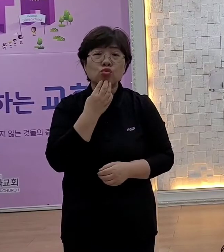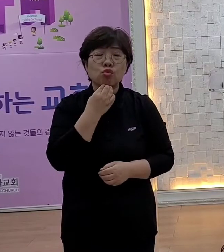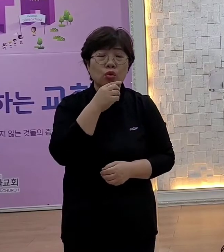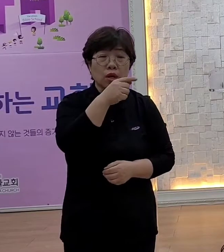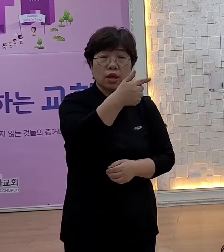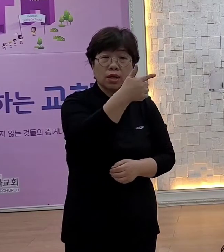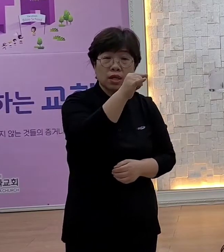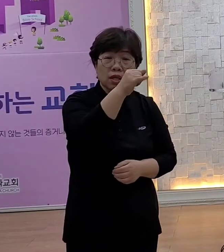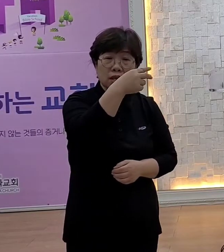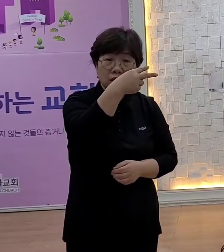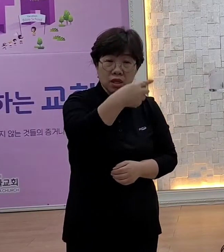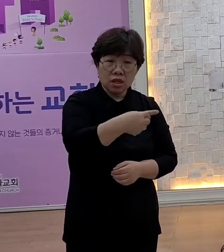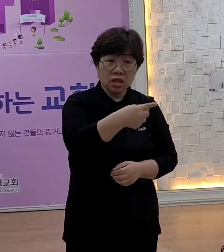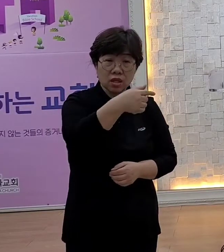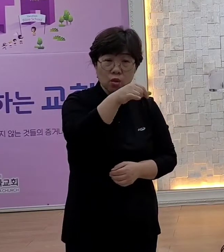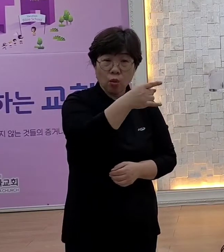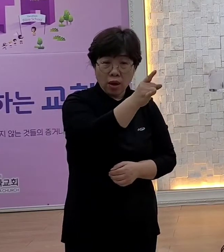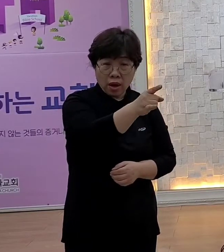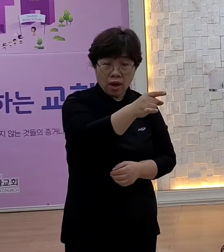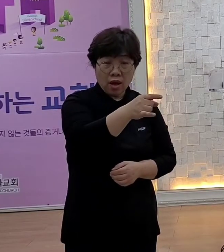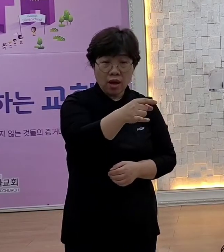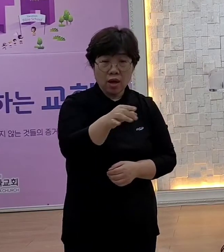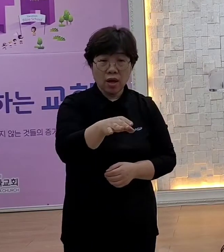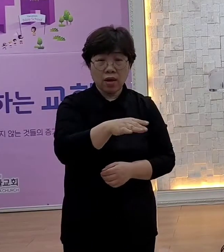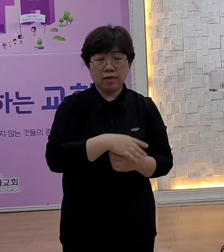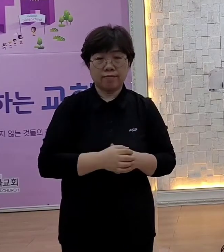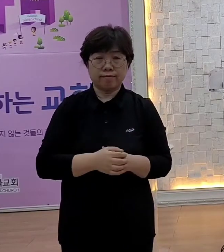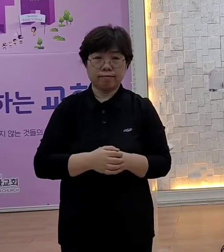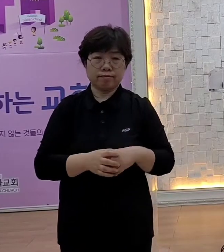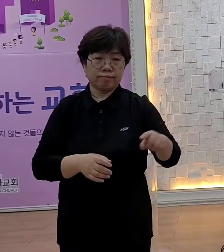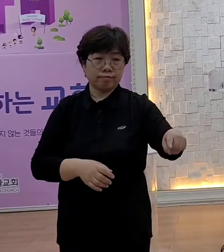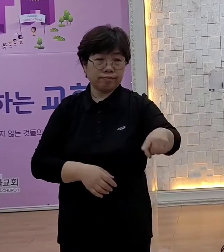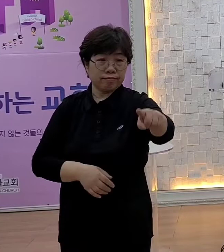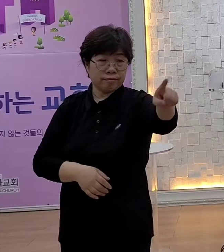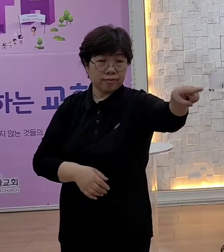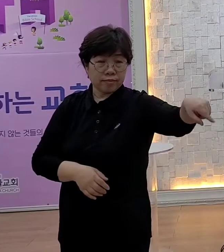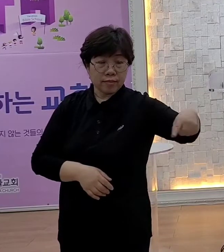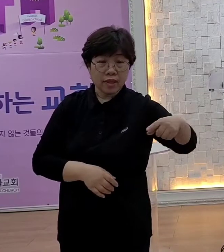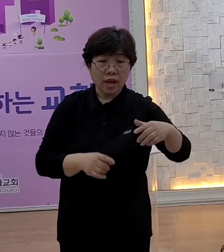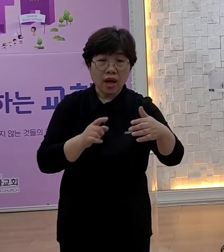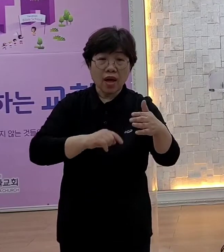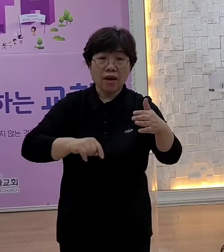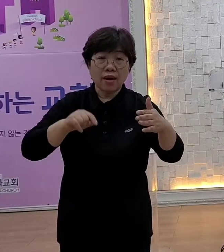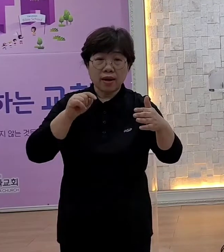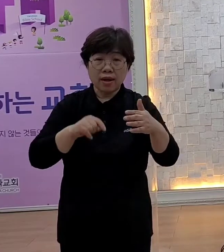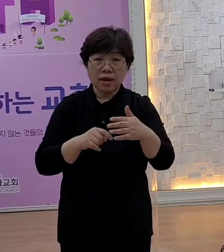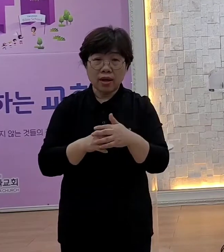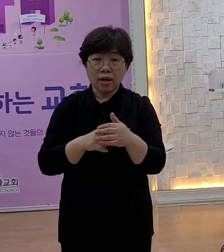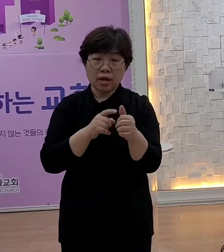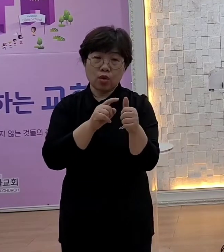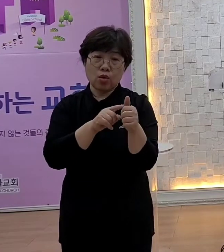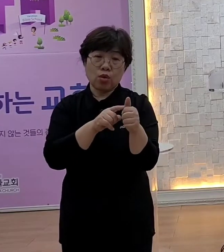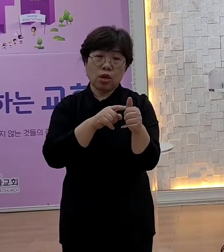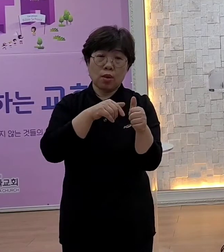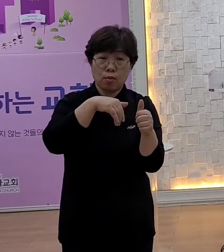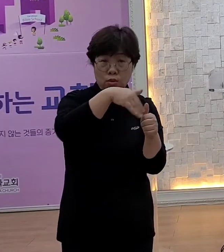니느웨. 우리나라로 말하면 서울이에요. 서울. 그 니느웨에 요나를